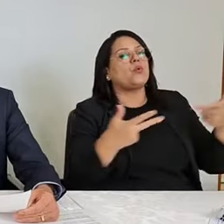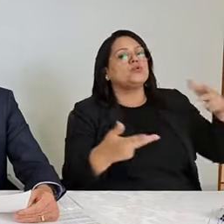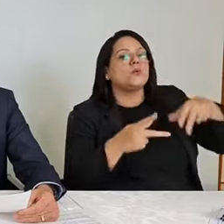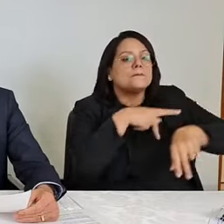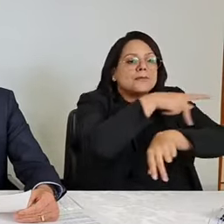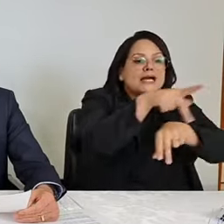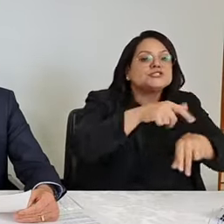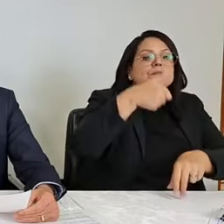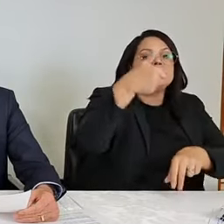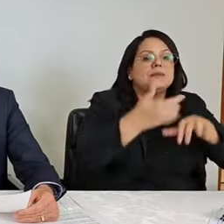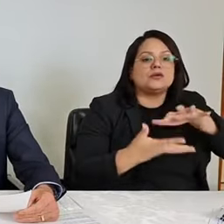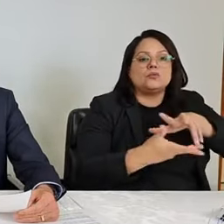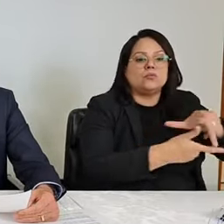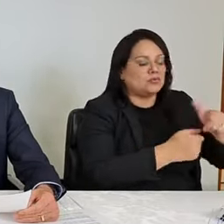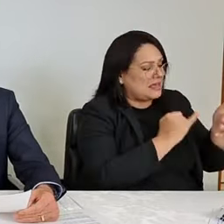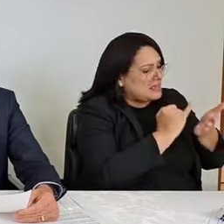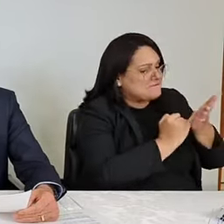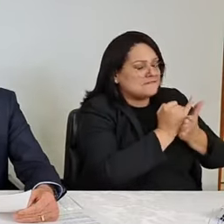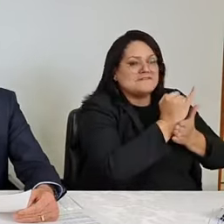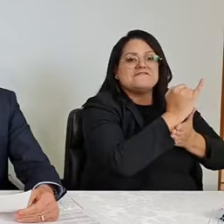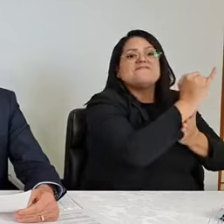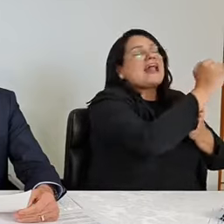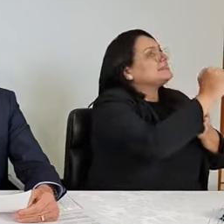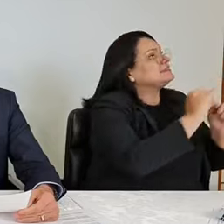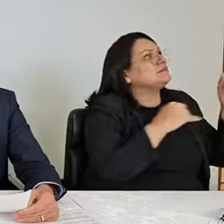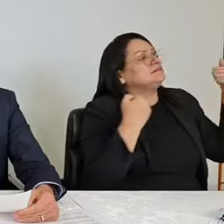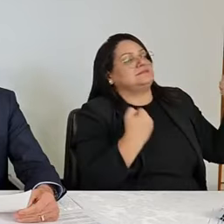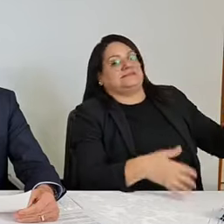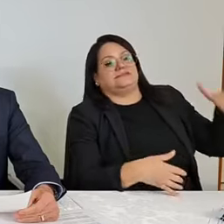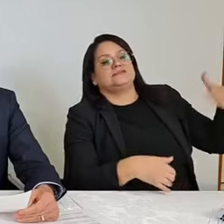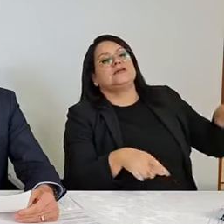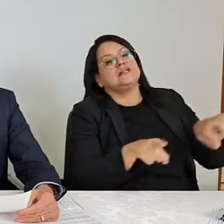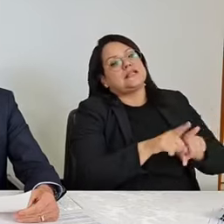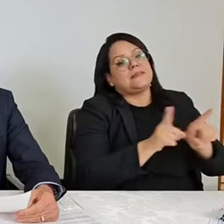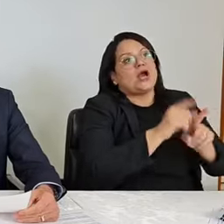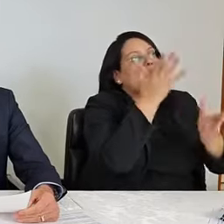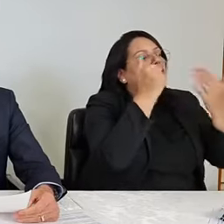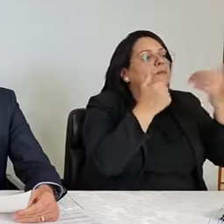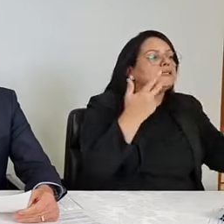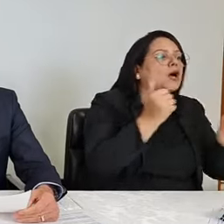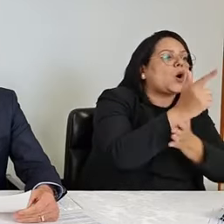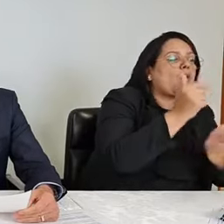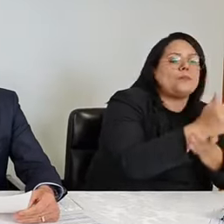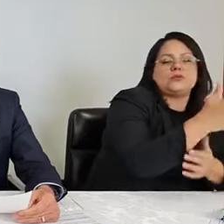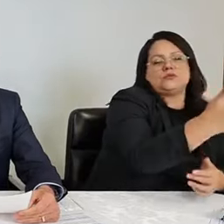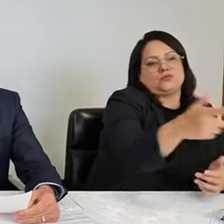inflação altíssima, enfrentam desabastecimento. Até mesmo